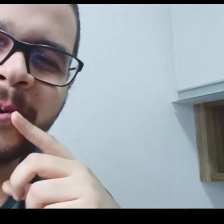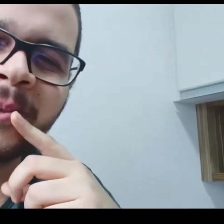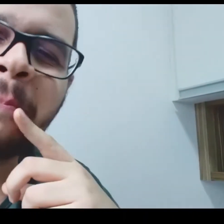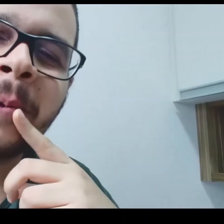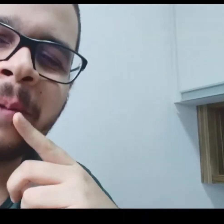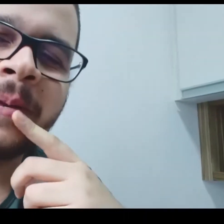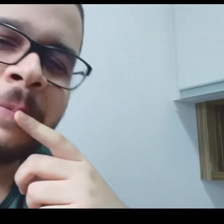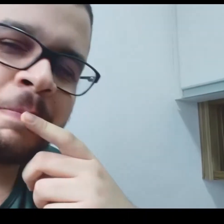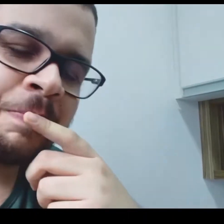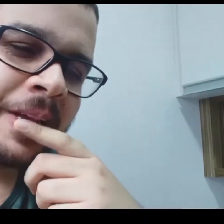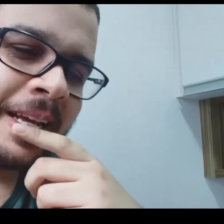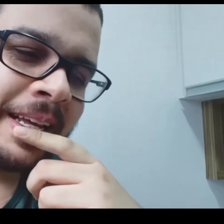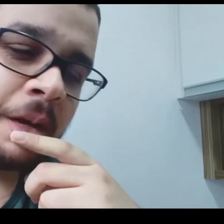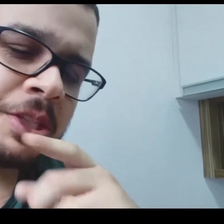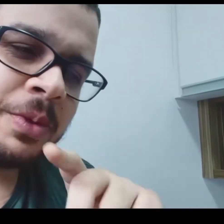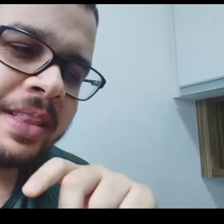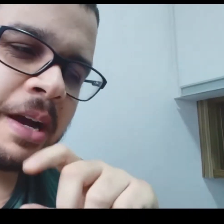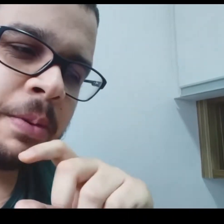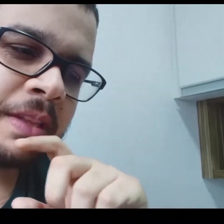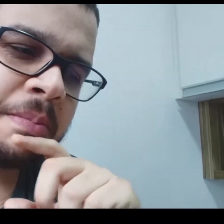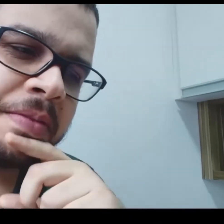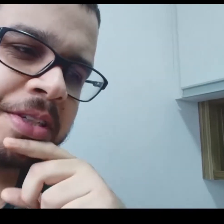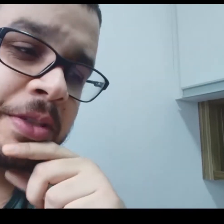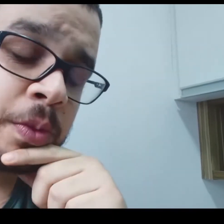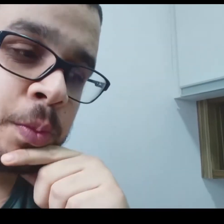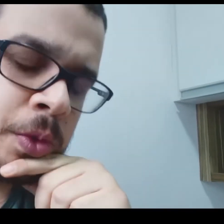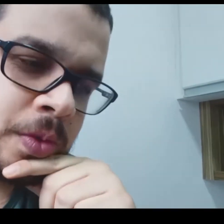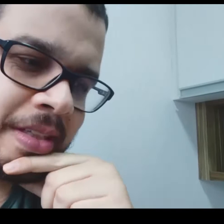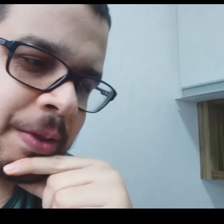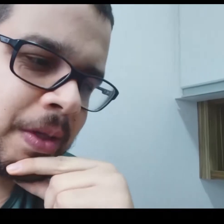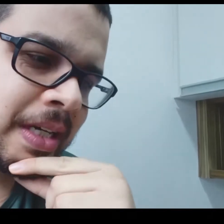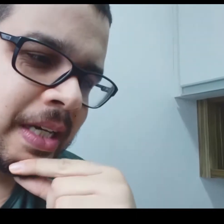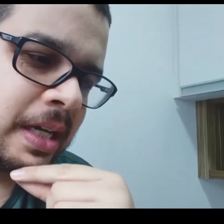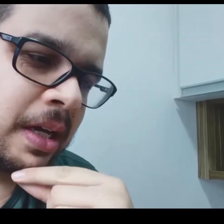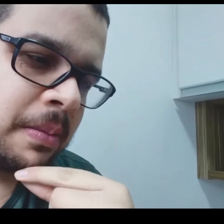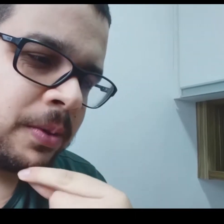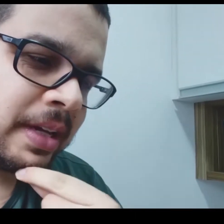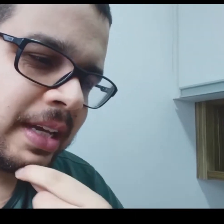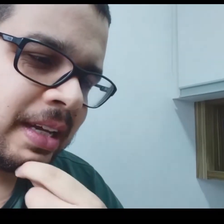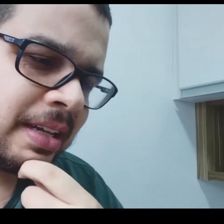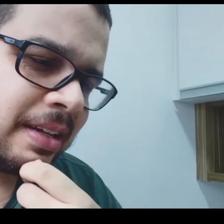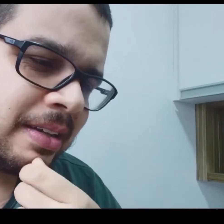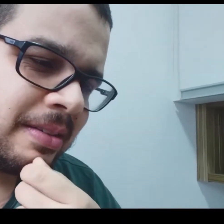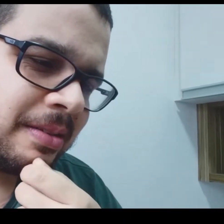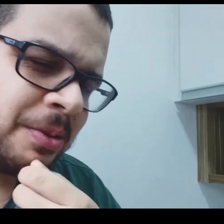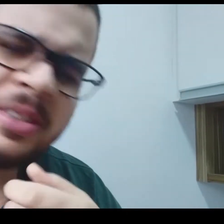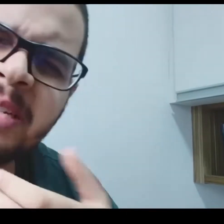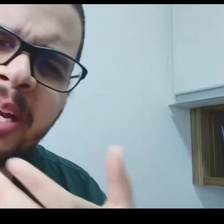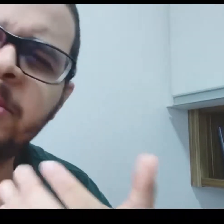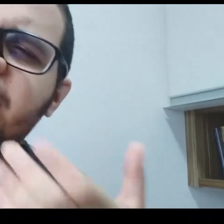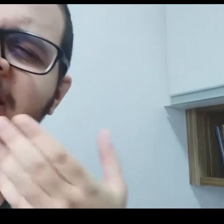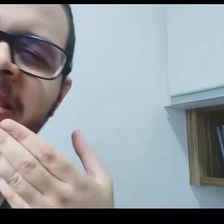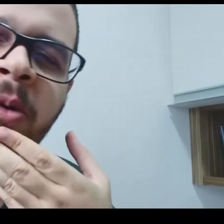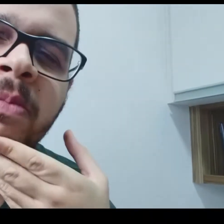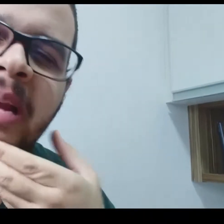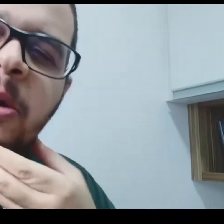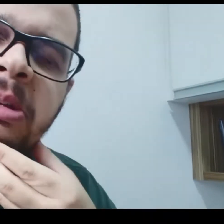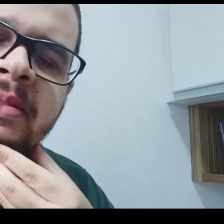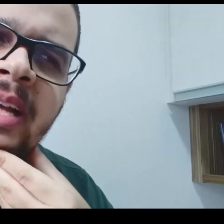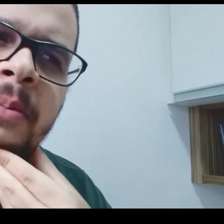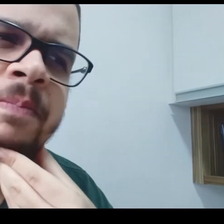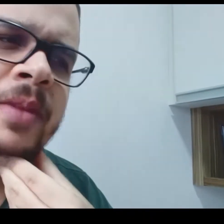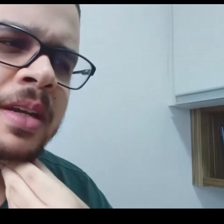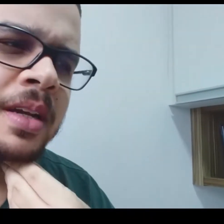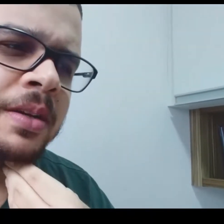tudo por conta própria. E ao mesmo tempo eu estava me afastando muito do Senhor, porque eu não tinha mais motivação para